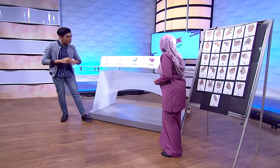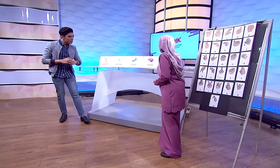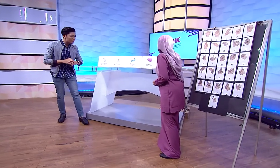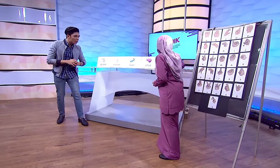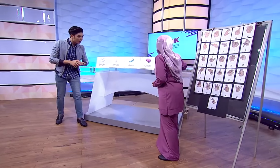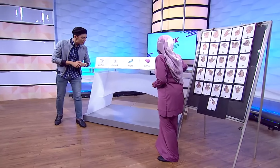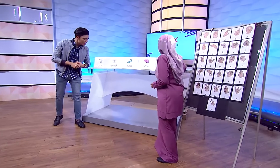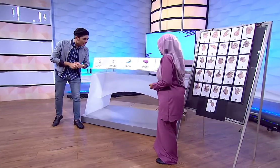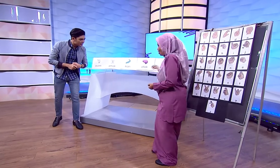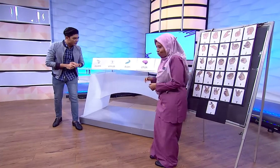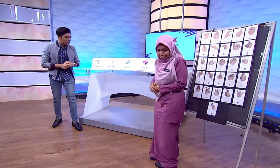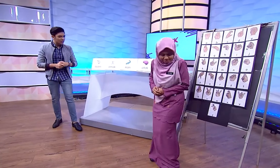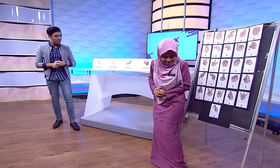Maaf sejauh